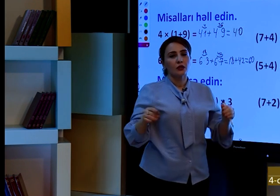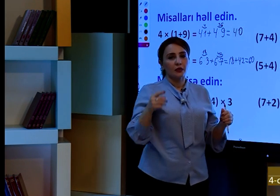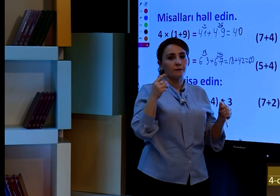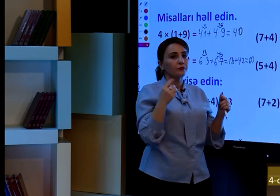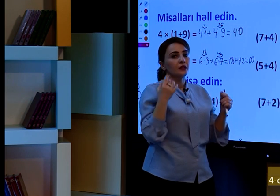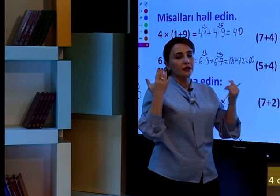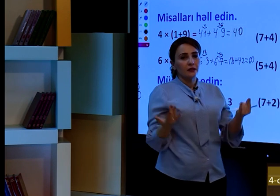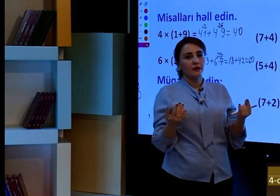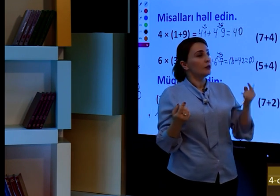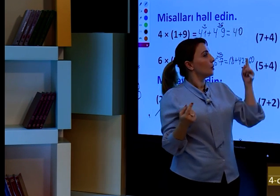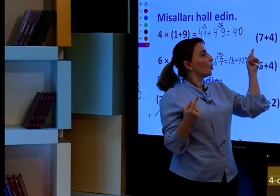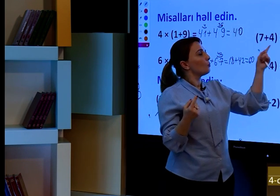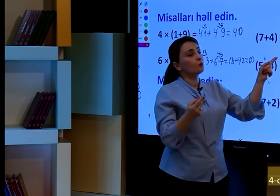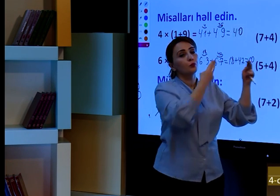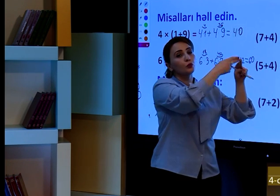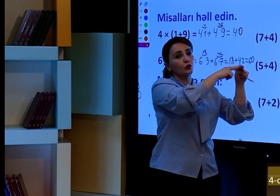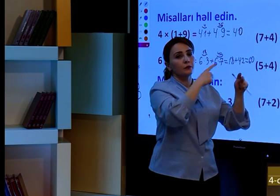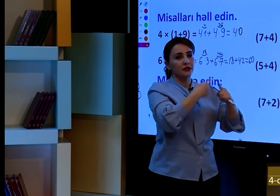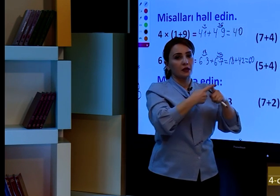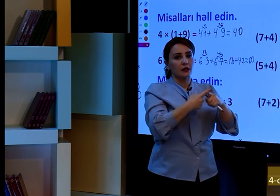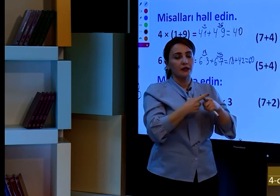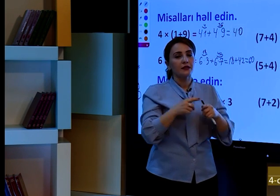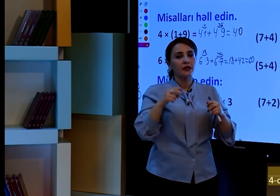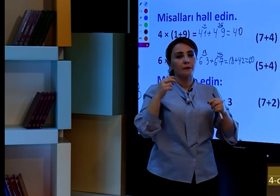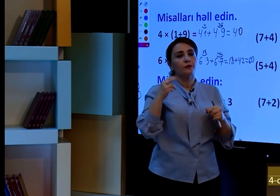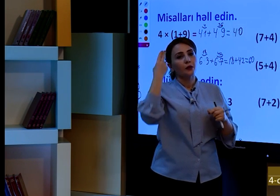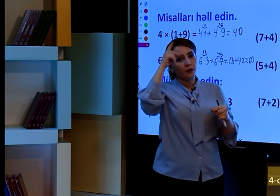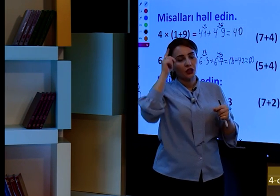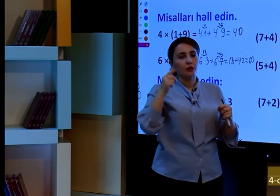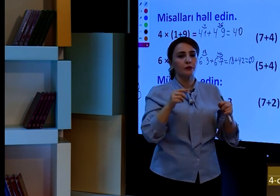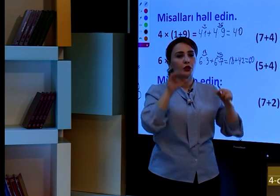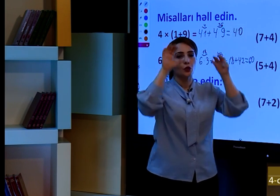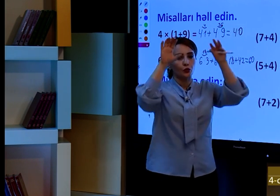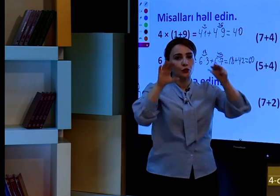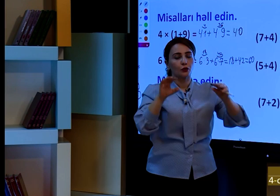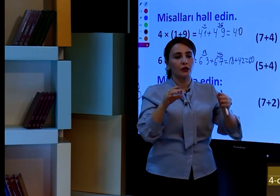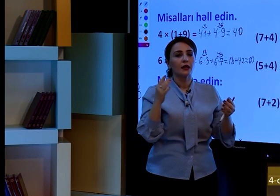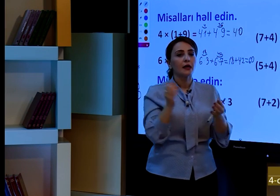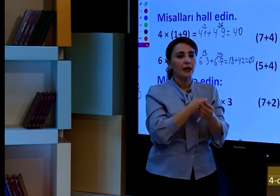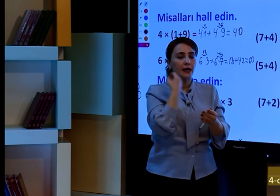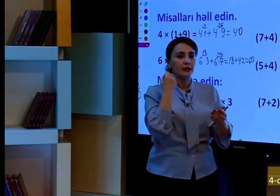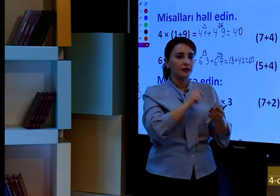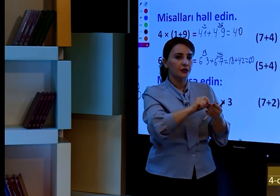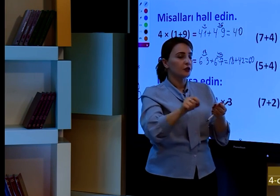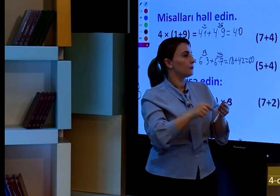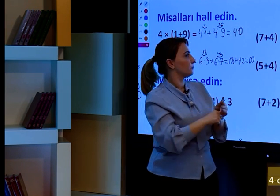Uşaqlar, indi bu misalları isə başqa bir üsulla həll edək.